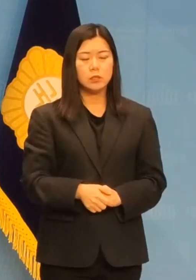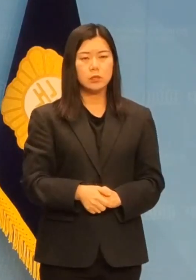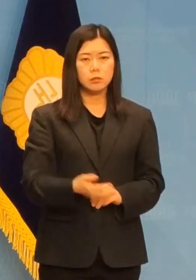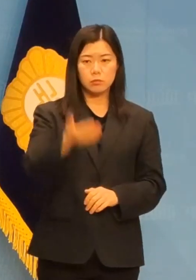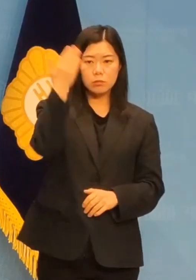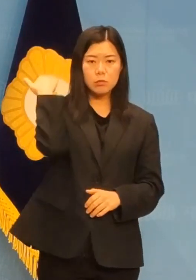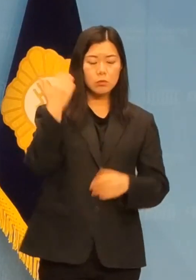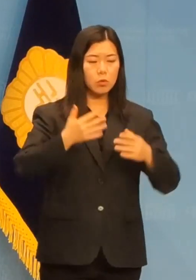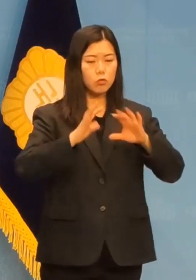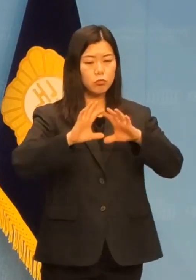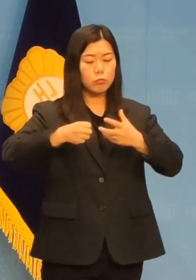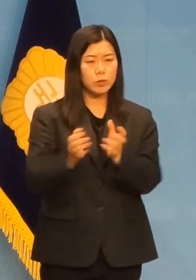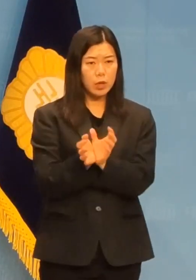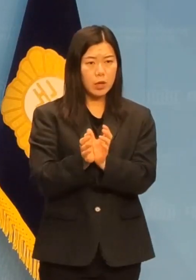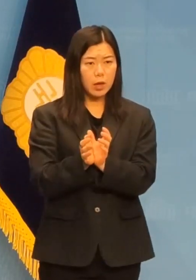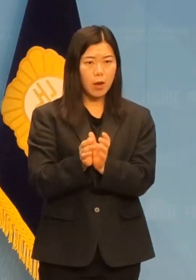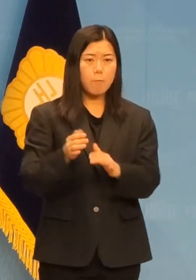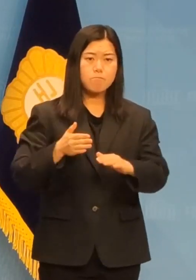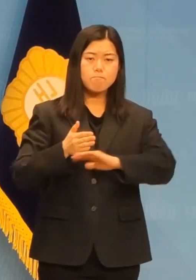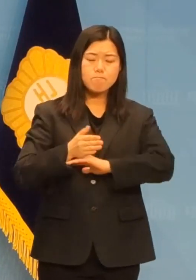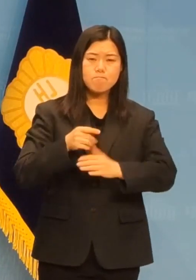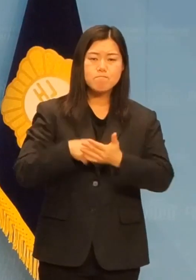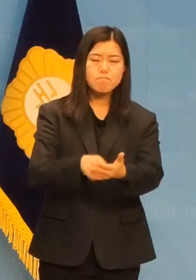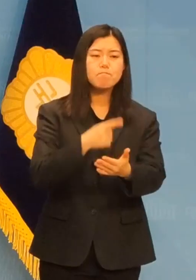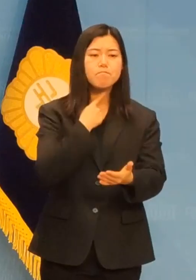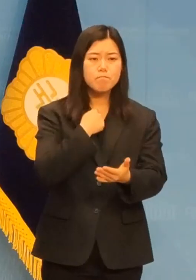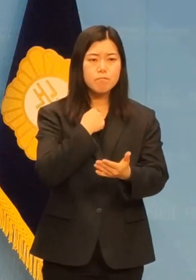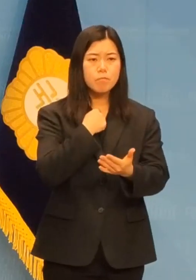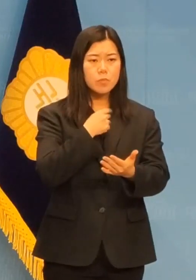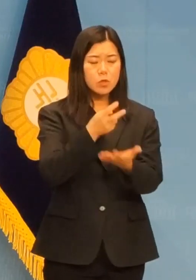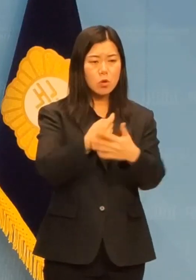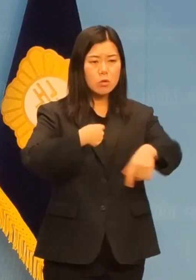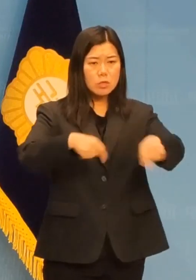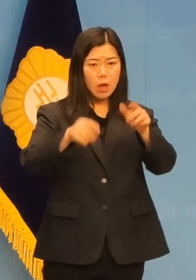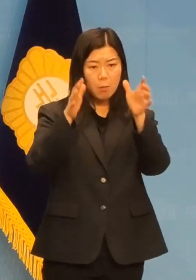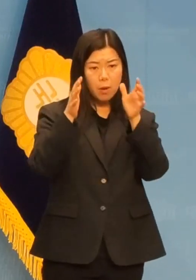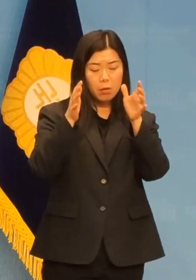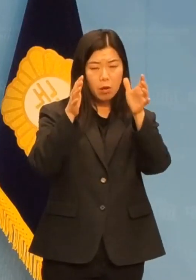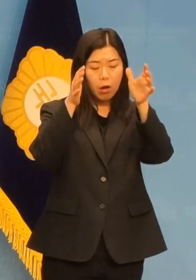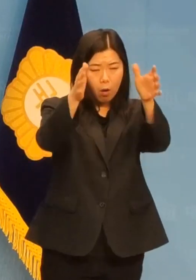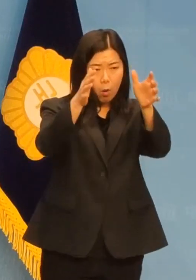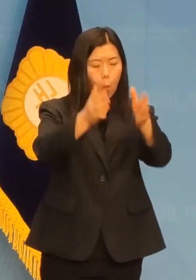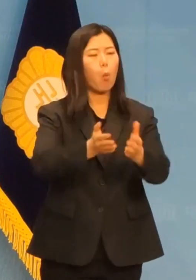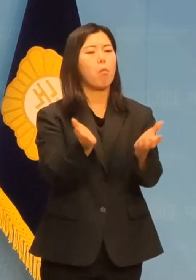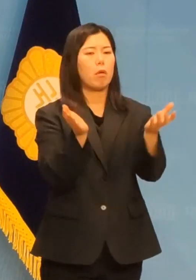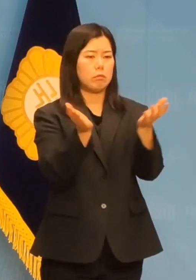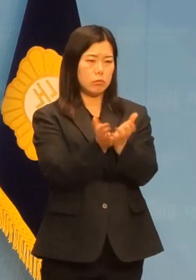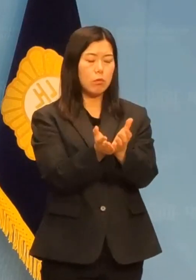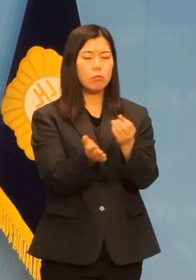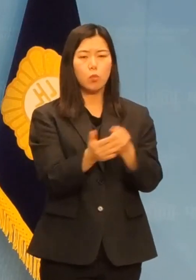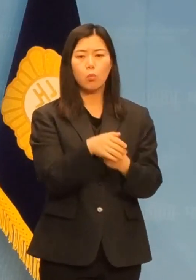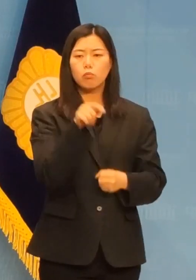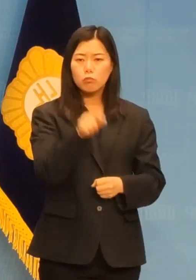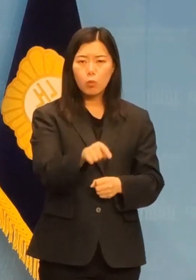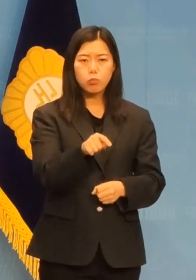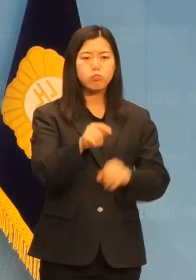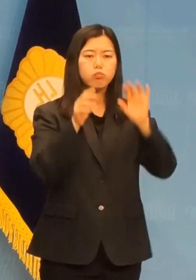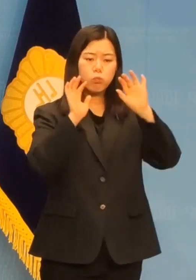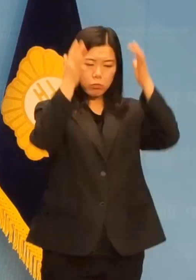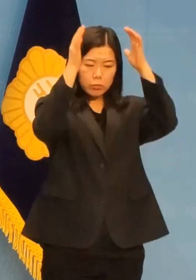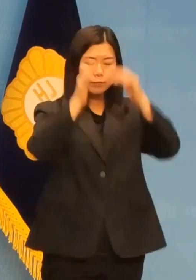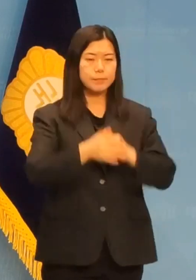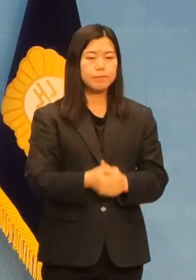그동안 국민의힘이 일관되게 추진해온 정책 방향에 하답한 것으로 그 자체로는 환영할 만한